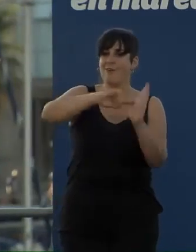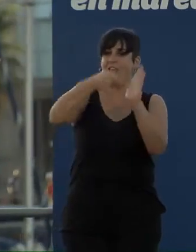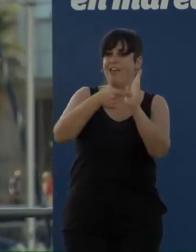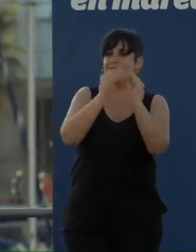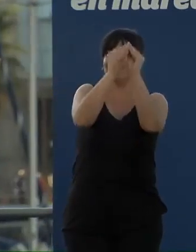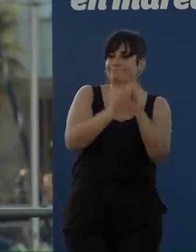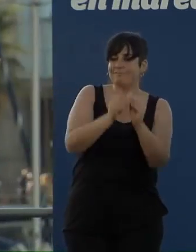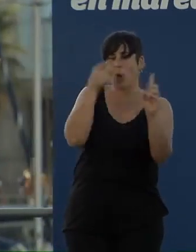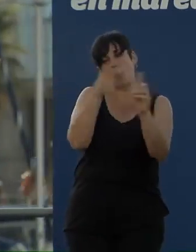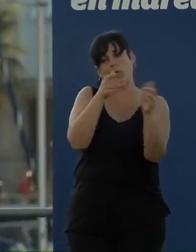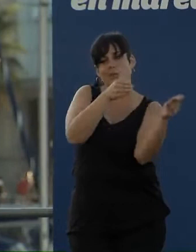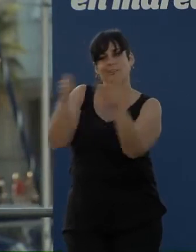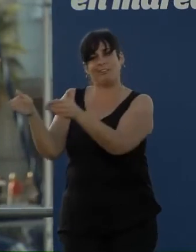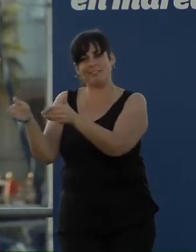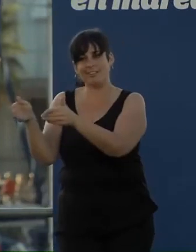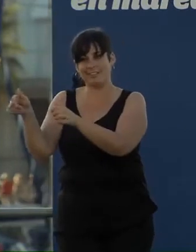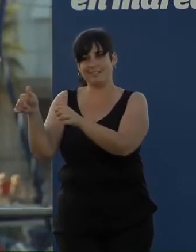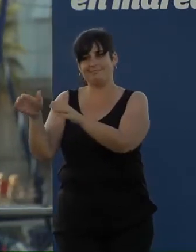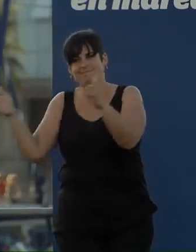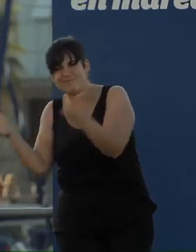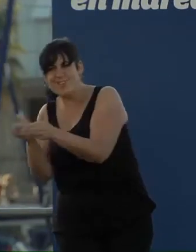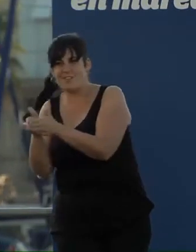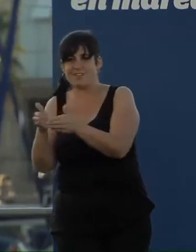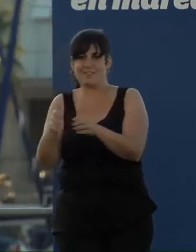porque para minorías para